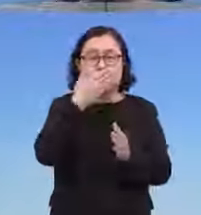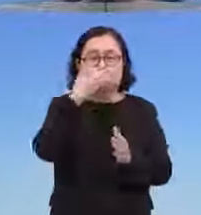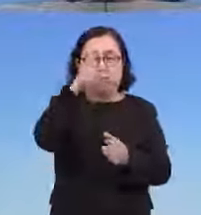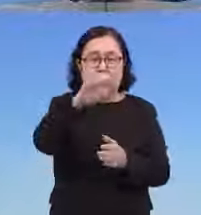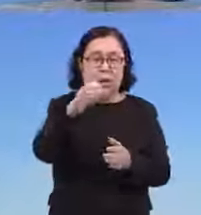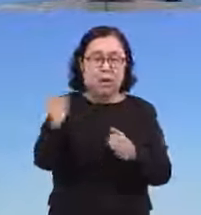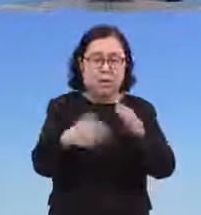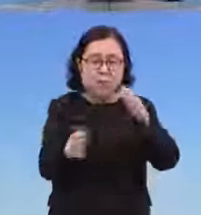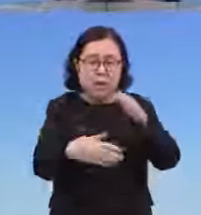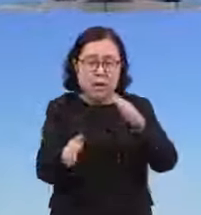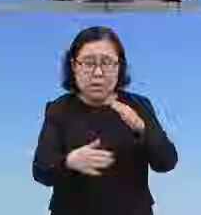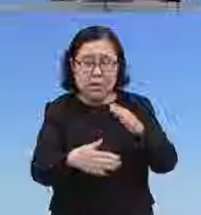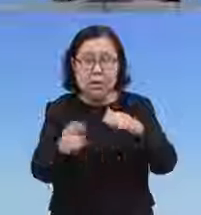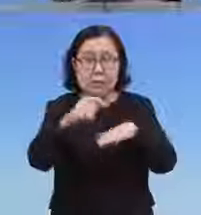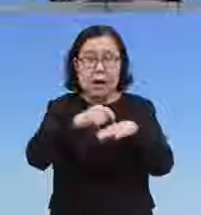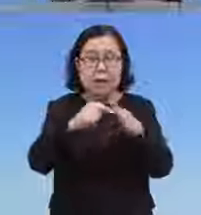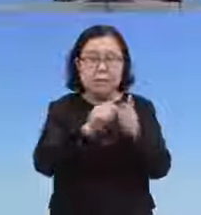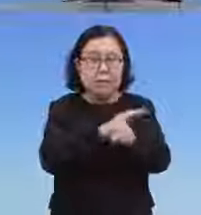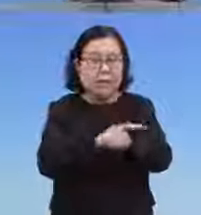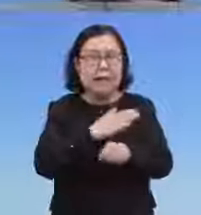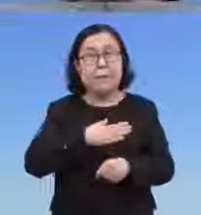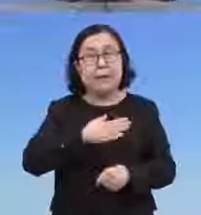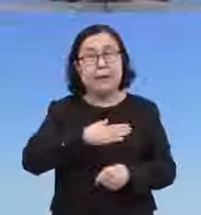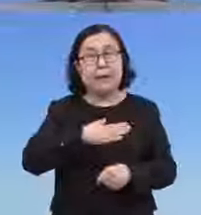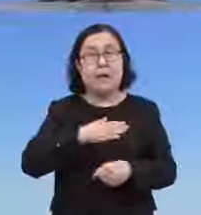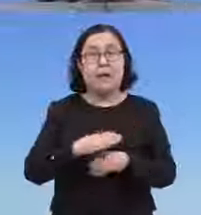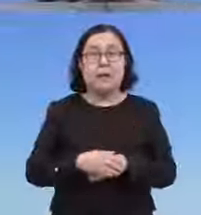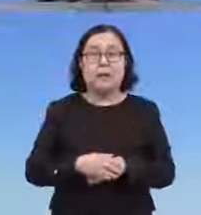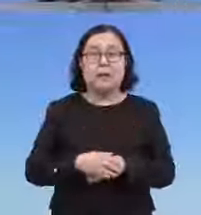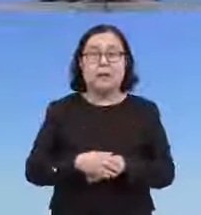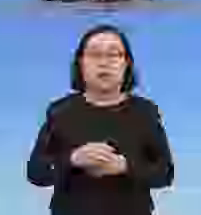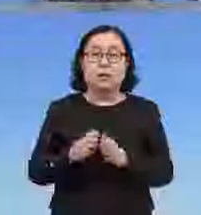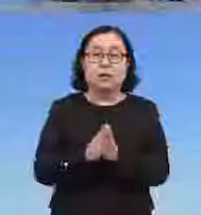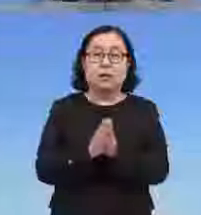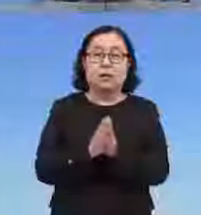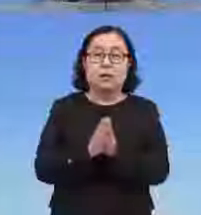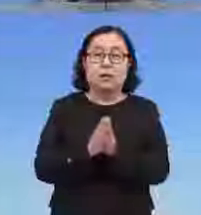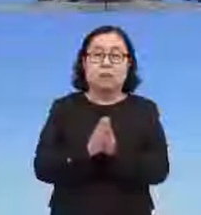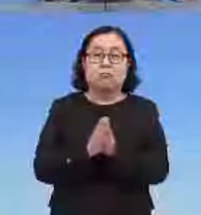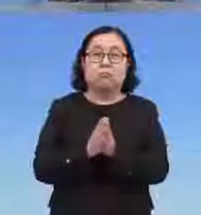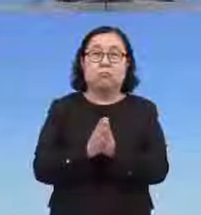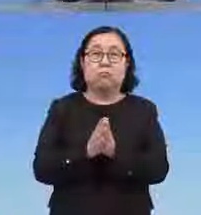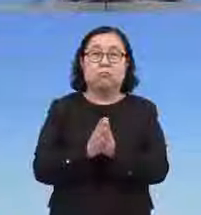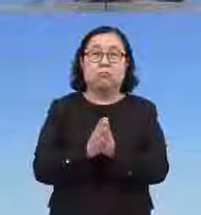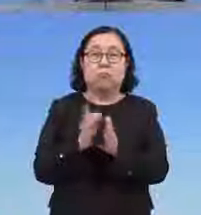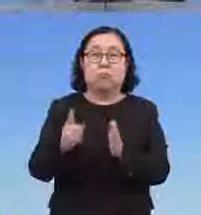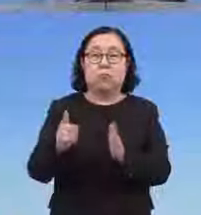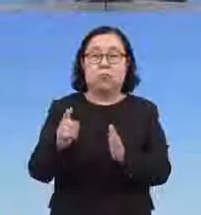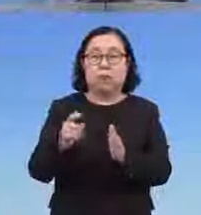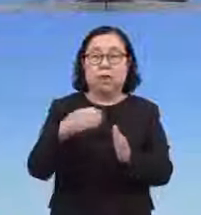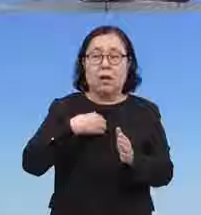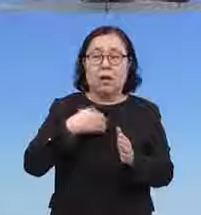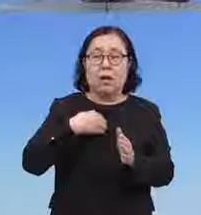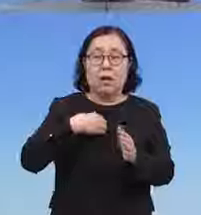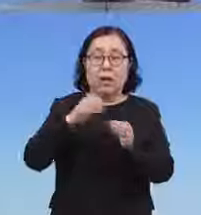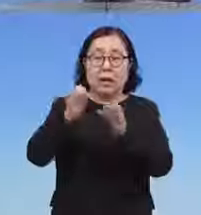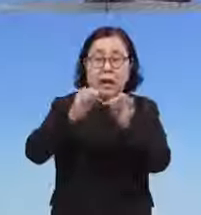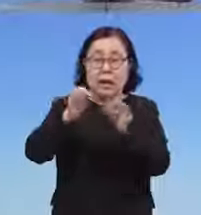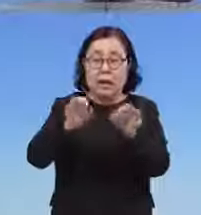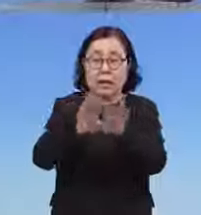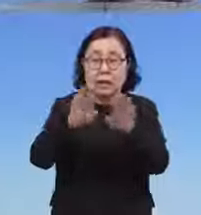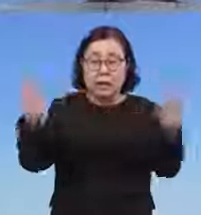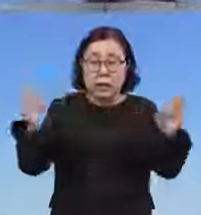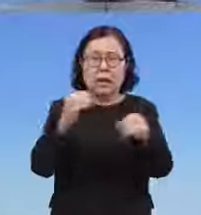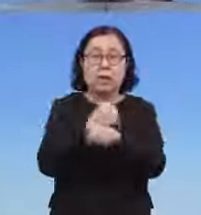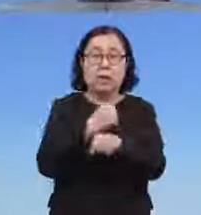알거든요. 빈트에다가 이제 가게를 오픈했는데 뭐 적자가 나고 매상 안 나고 하면 이게 피가 마르는